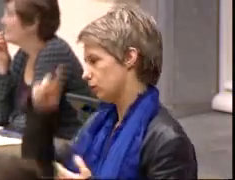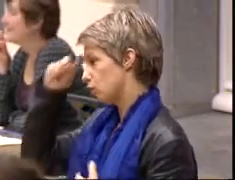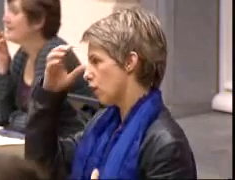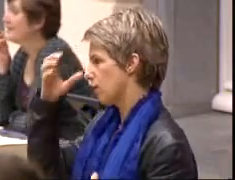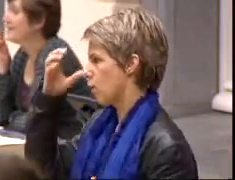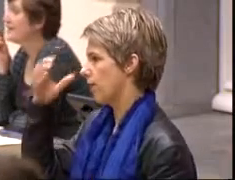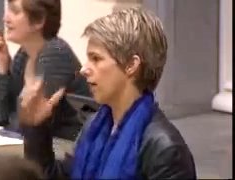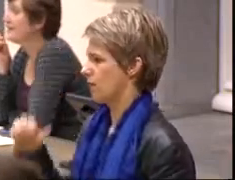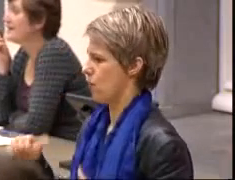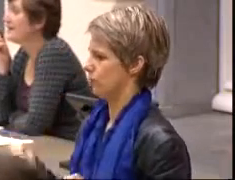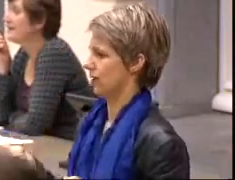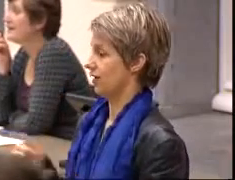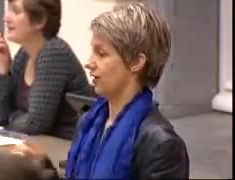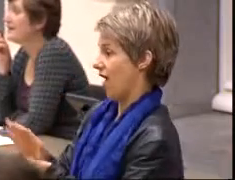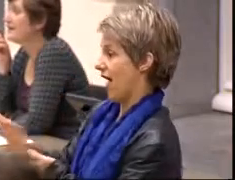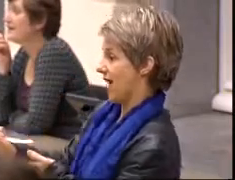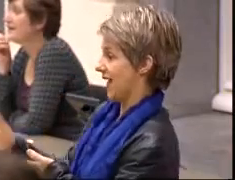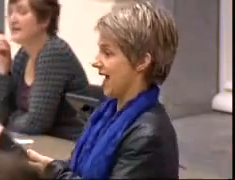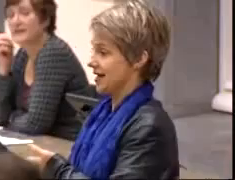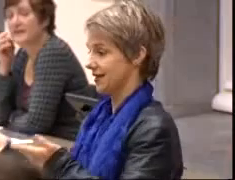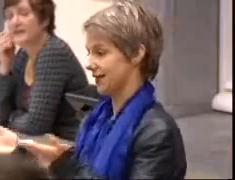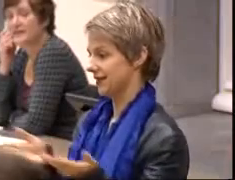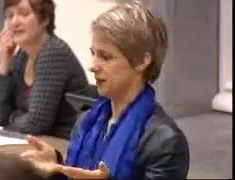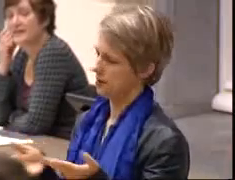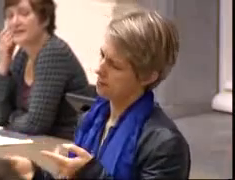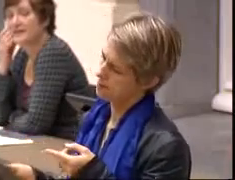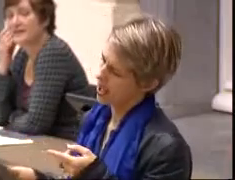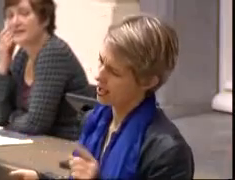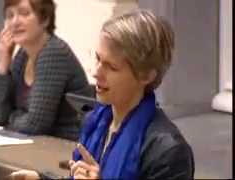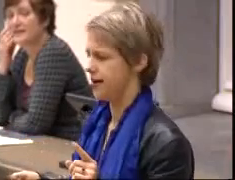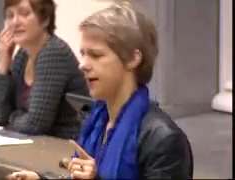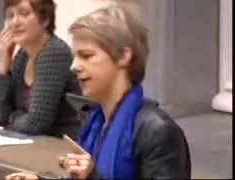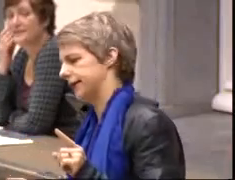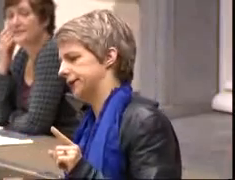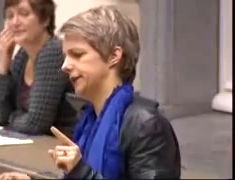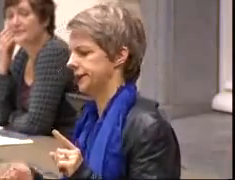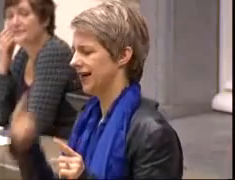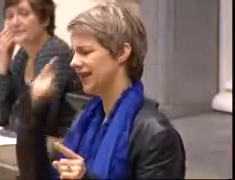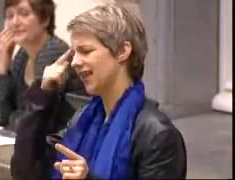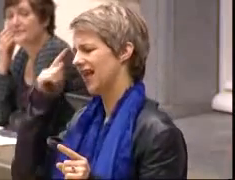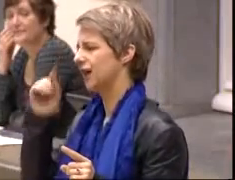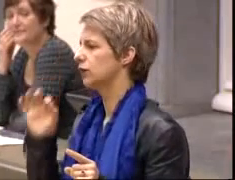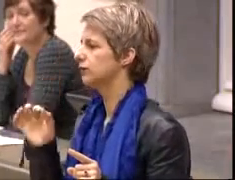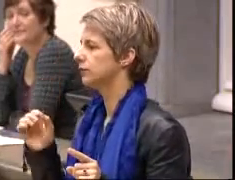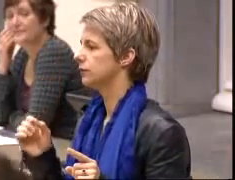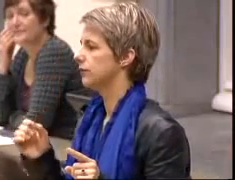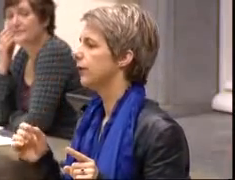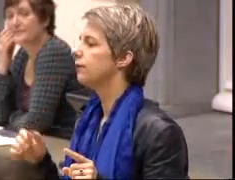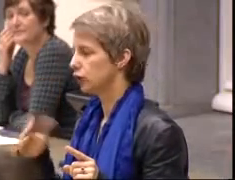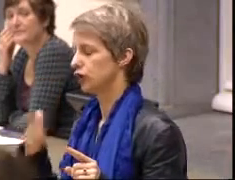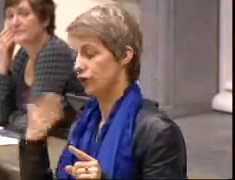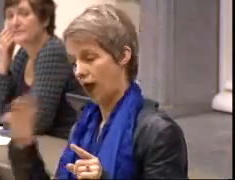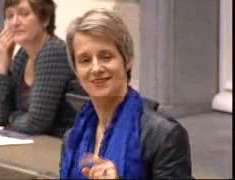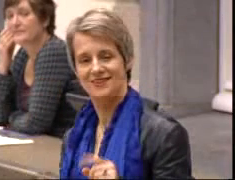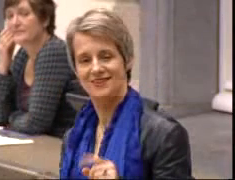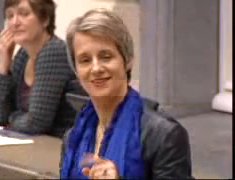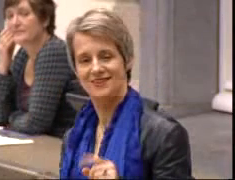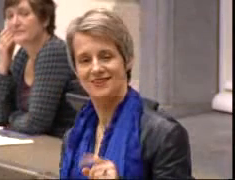Het is een heel moeilijk probleem, omdat veiligheid... En dus sluit de vraag. Dus de vraag